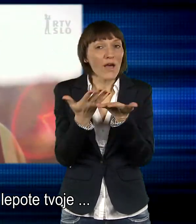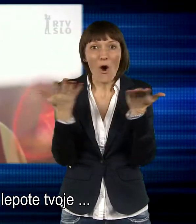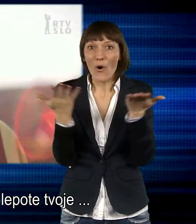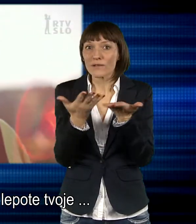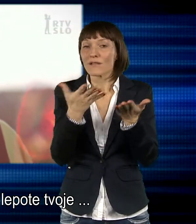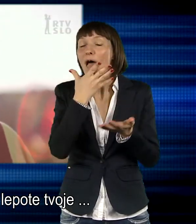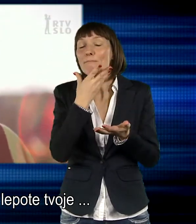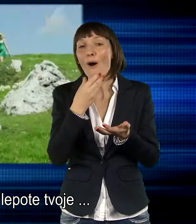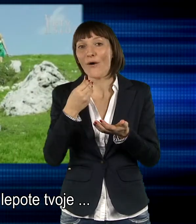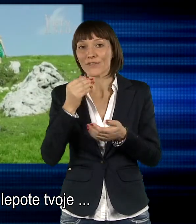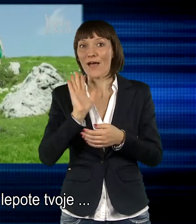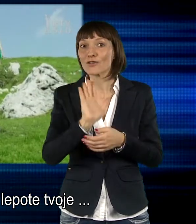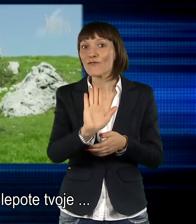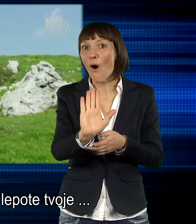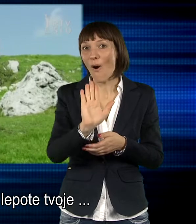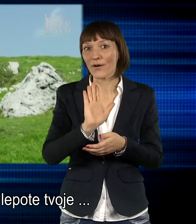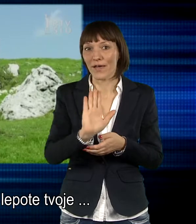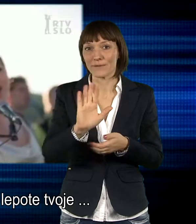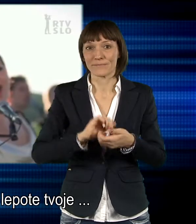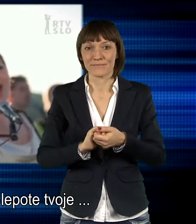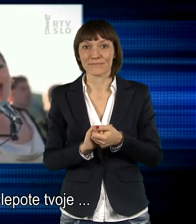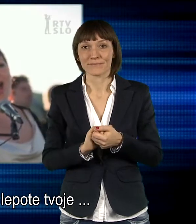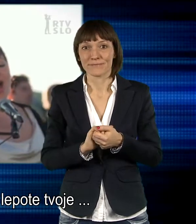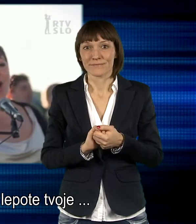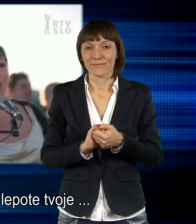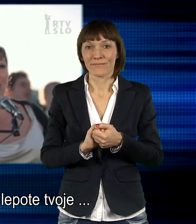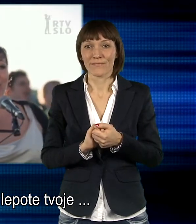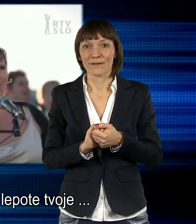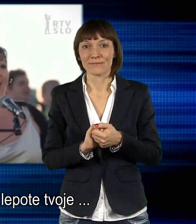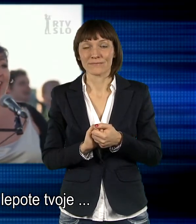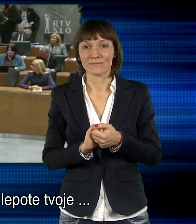odkot lepote tvoje.